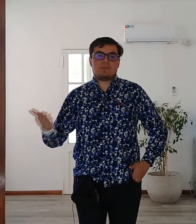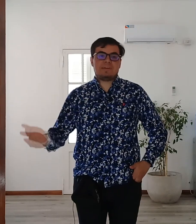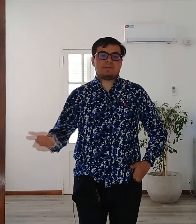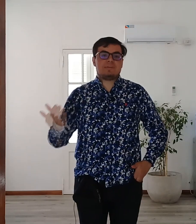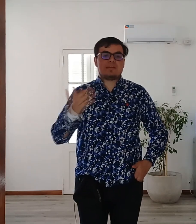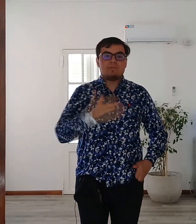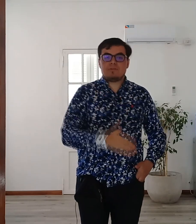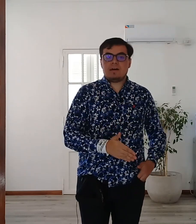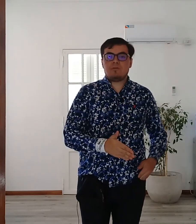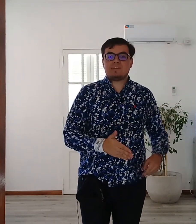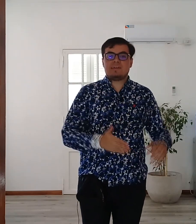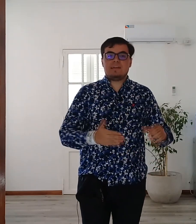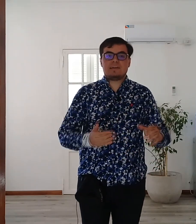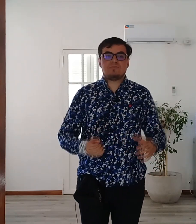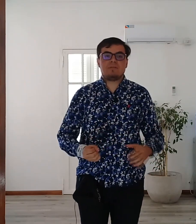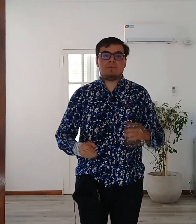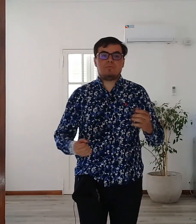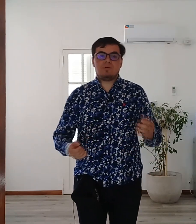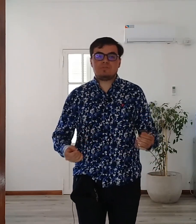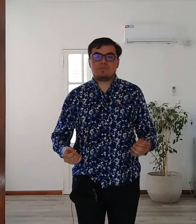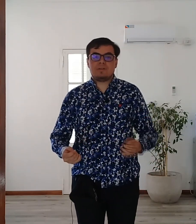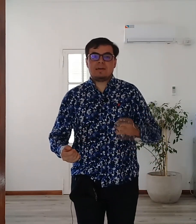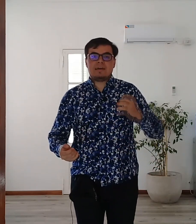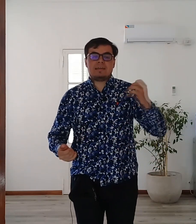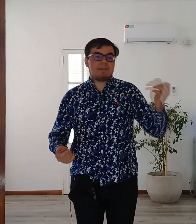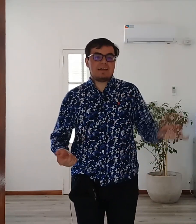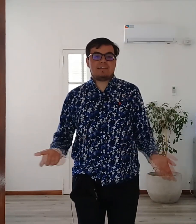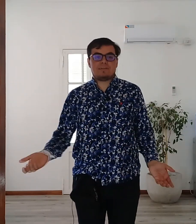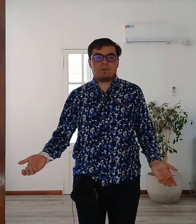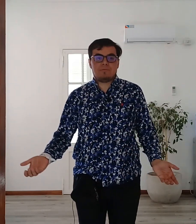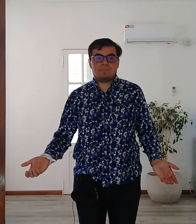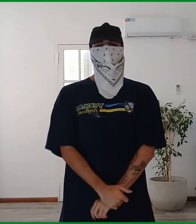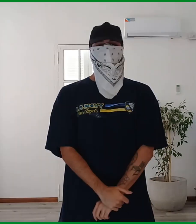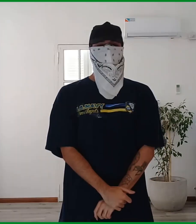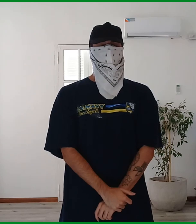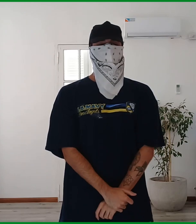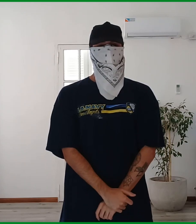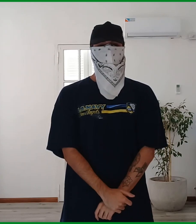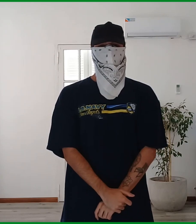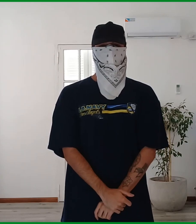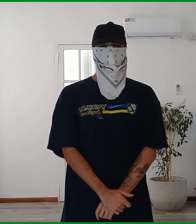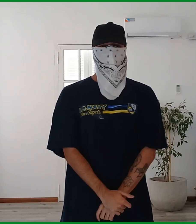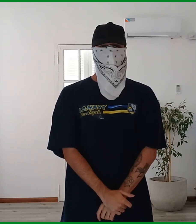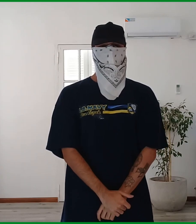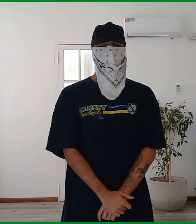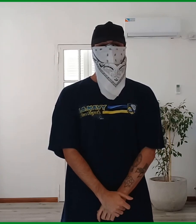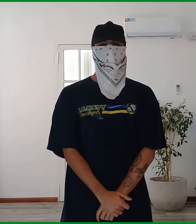piensan en el mantenimiento de las obras y las que suscriben una opción de barajar y dar de nuevo. Un poco el graffiti tiene